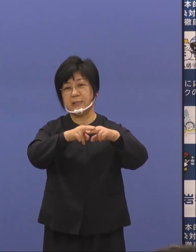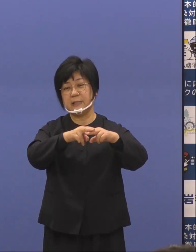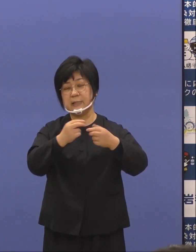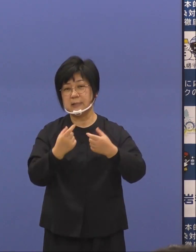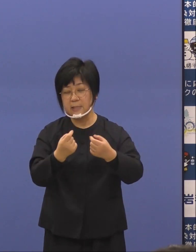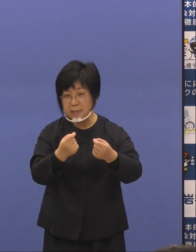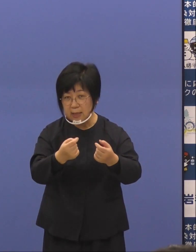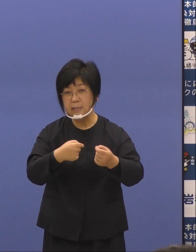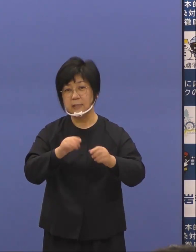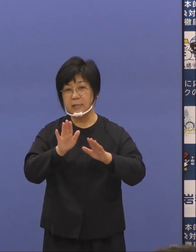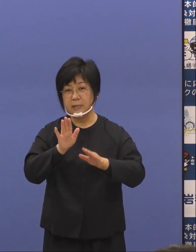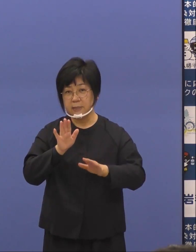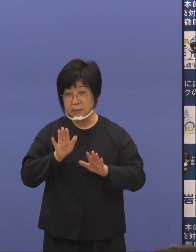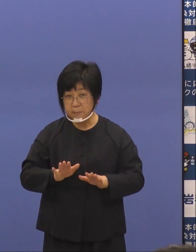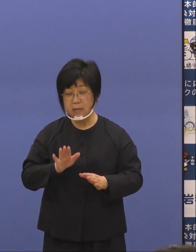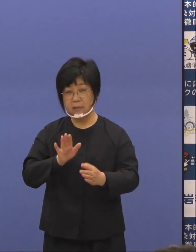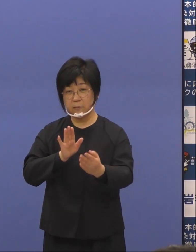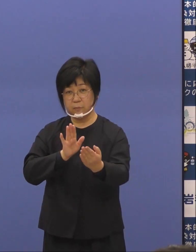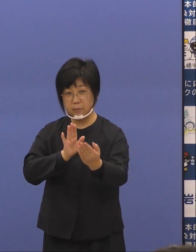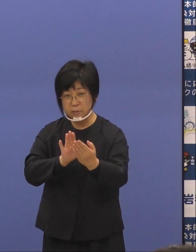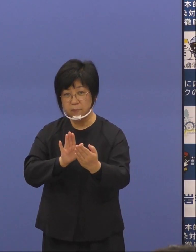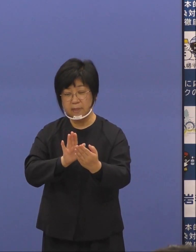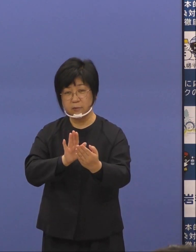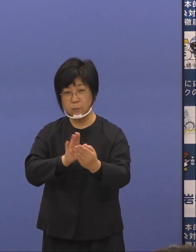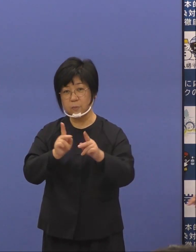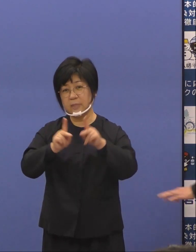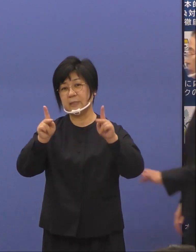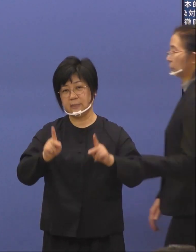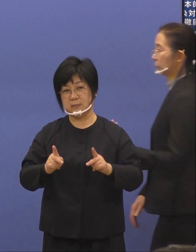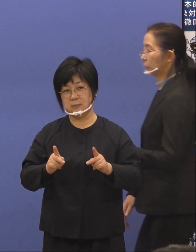に当たっていきたいと思います。